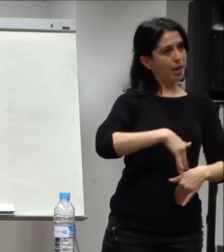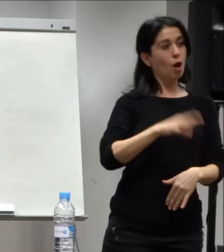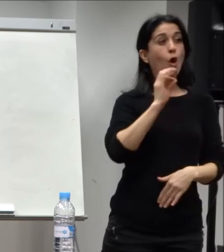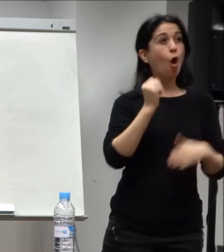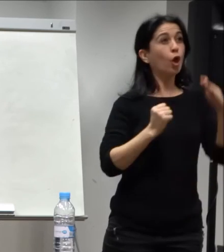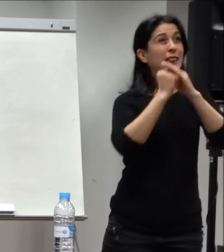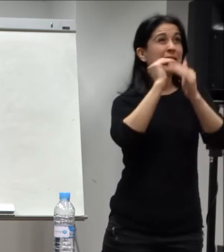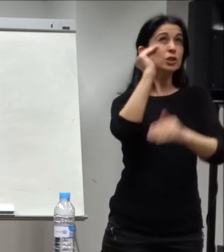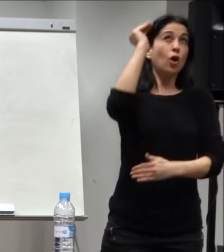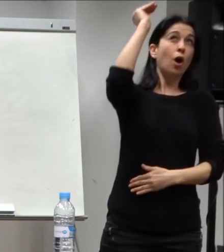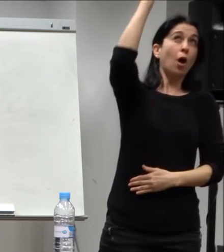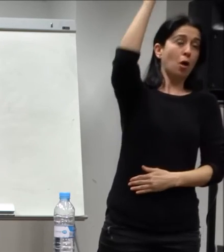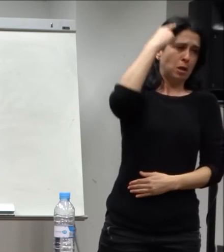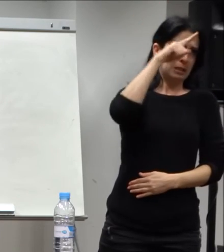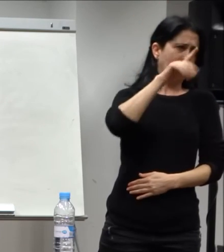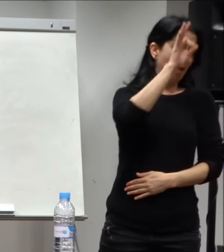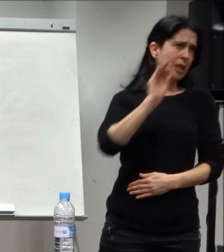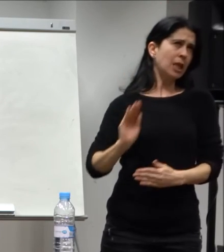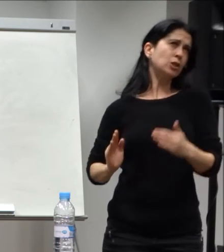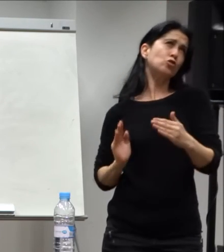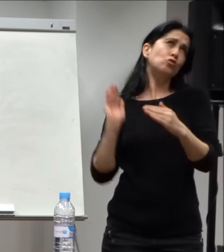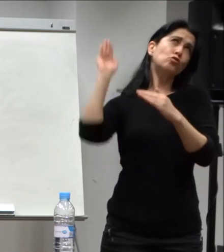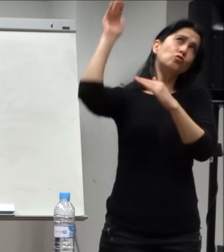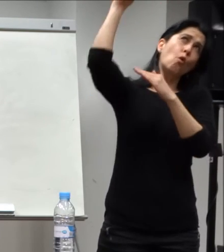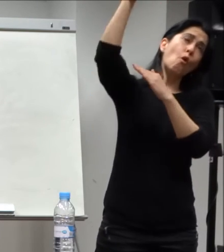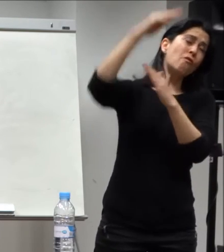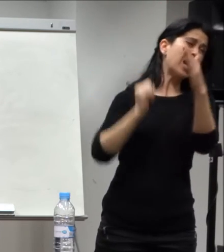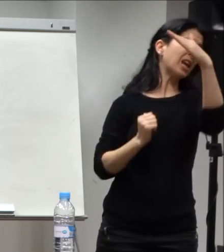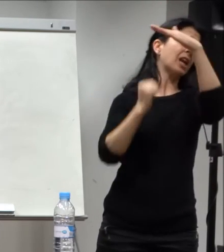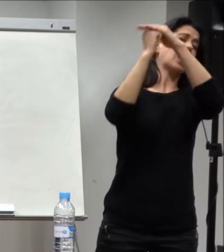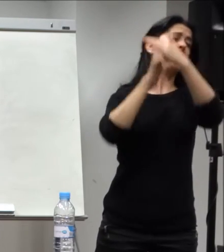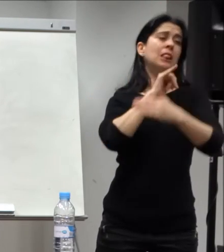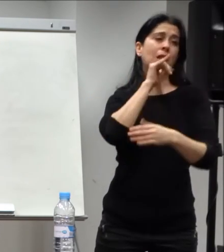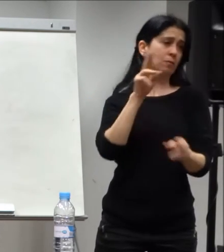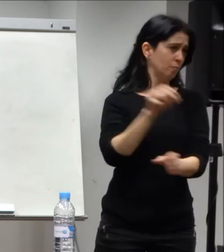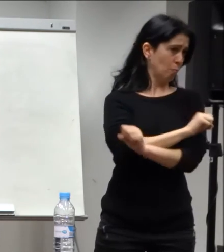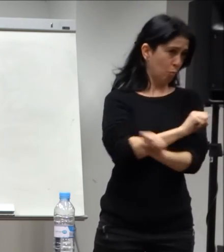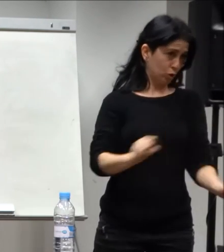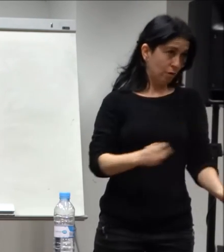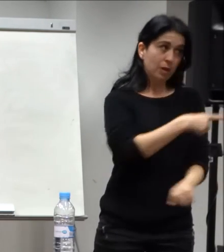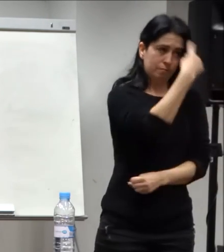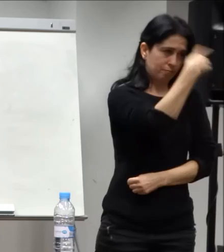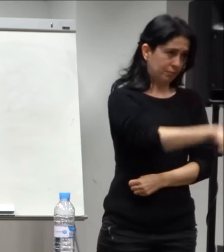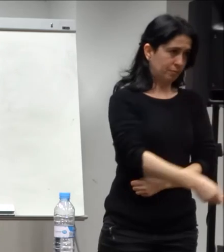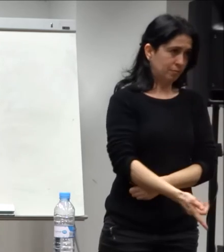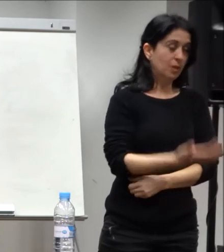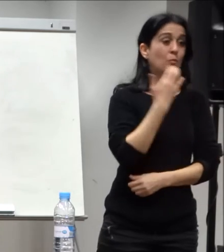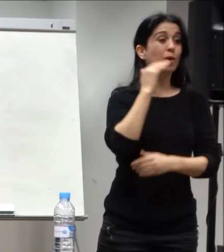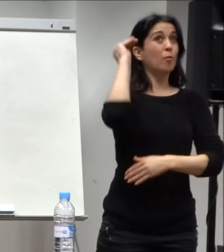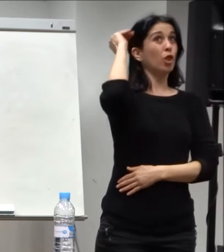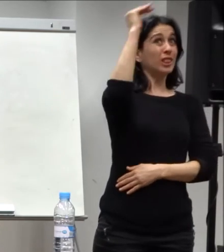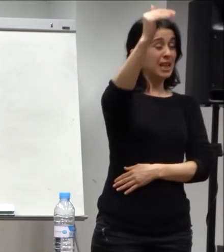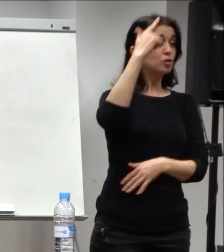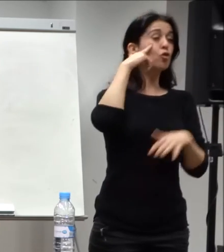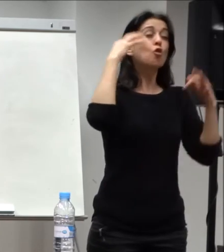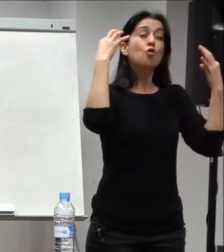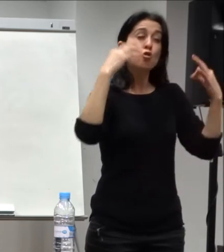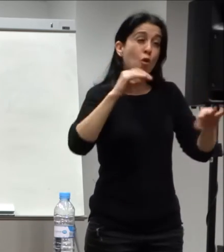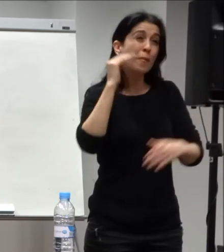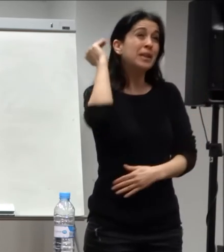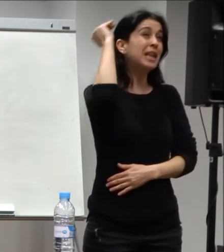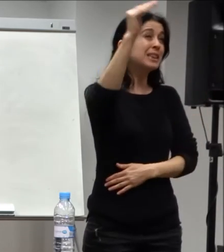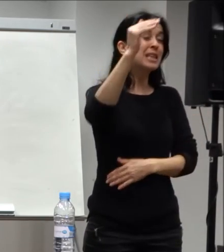tan alto que ellos ya sabían que jamás en la vida se iba a aplicar. De hecho, el techo, la media está